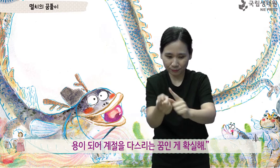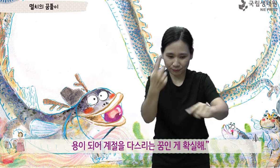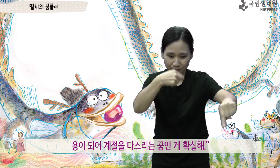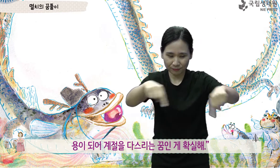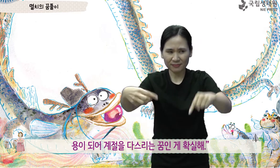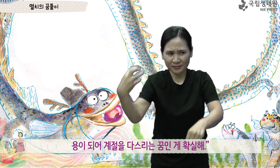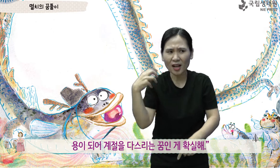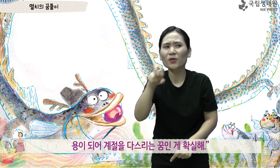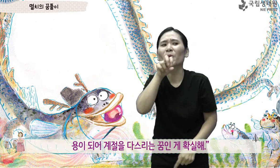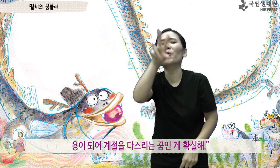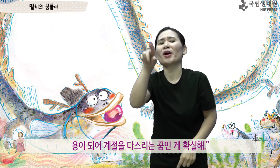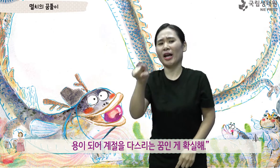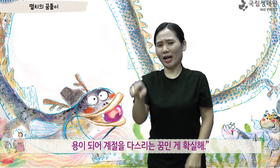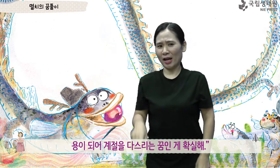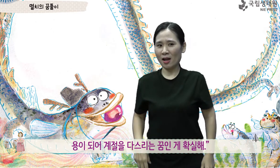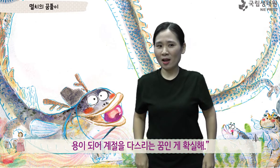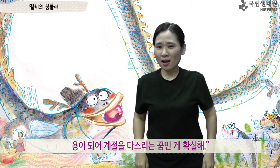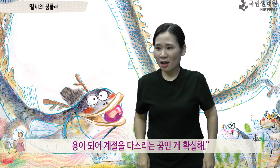꿈인 게 확실해.